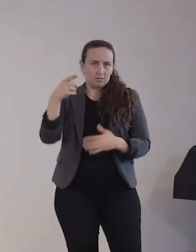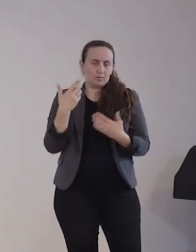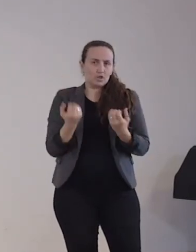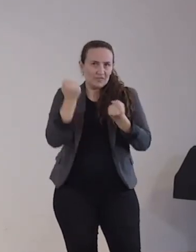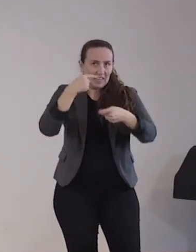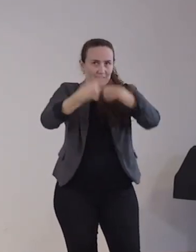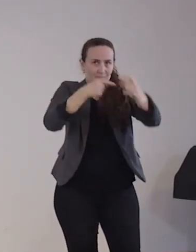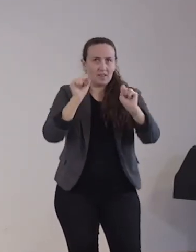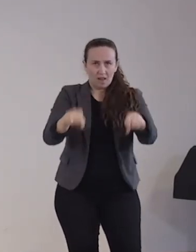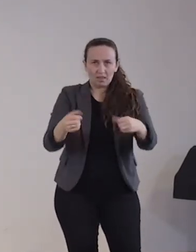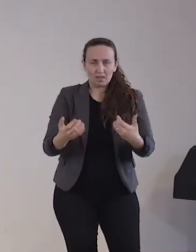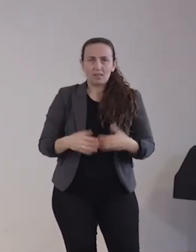wichtig, dass sie geimpft werden.